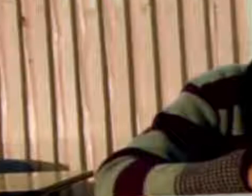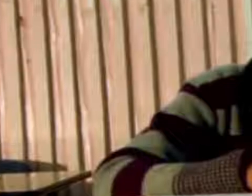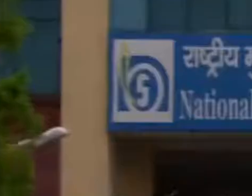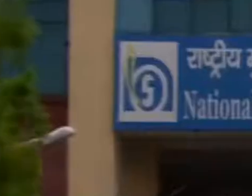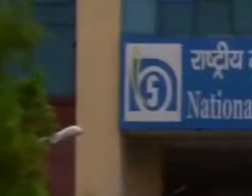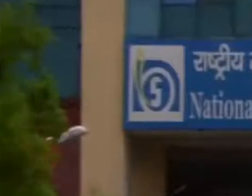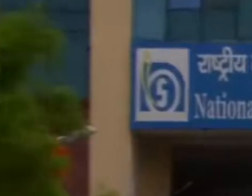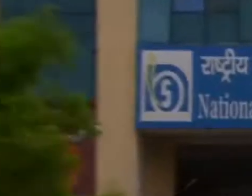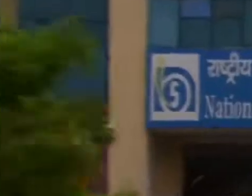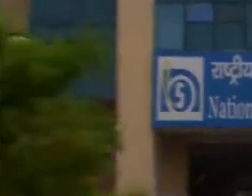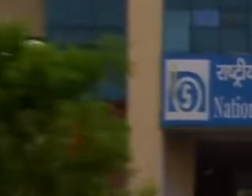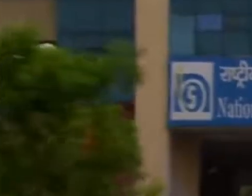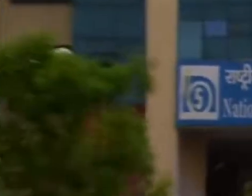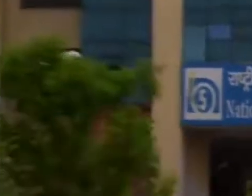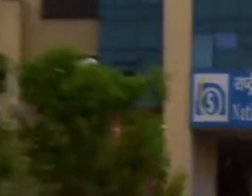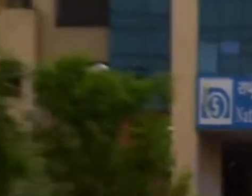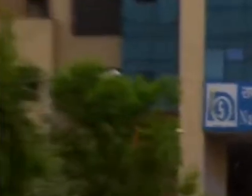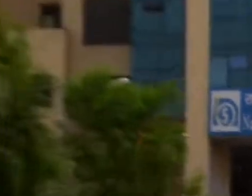विद्यालय जो मुक्त हो।